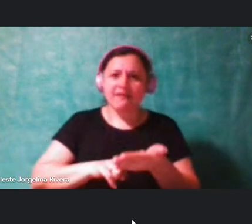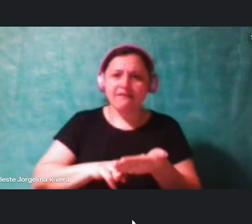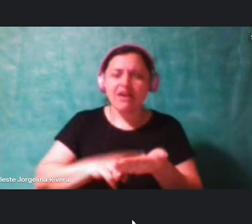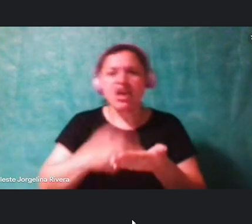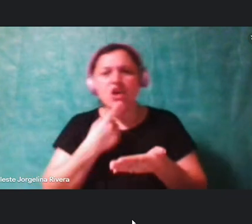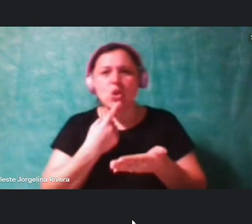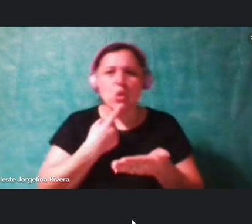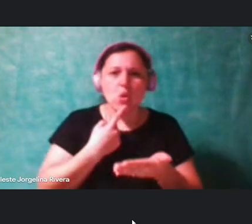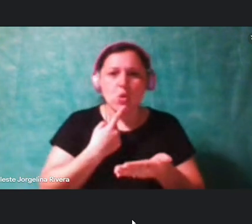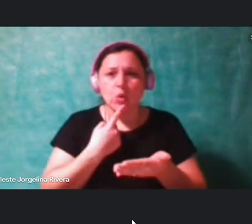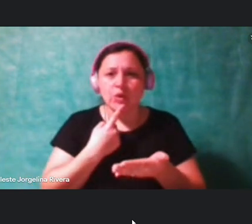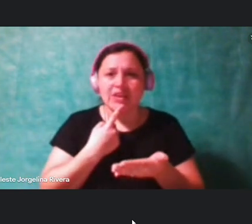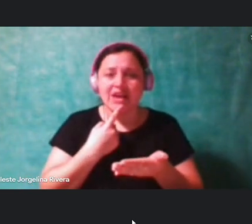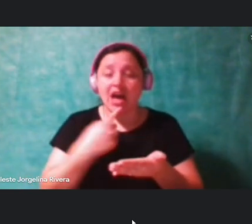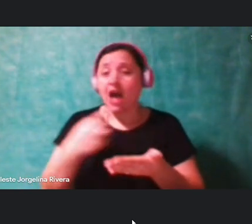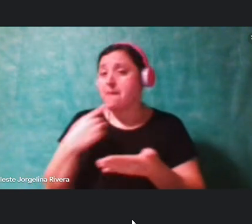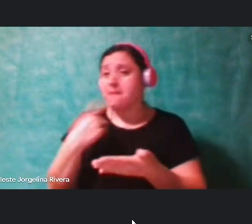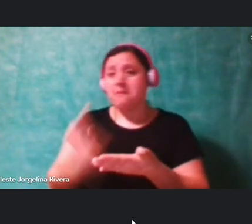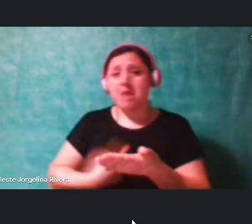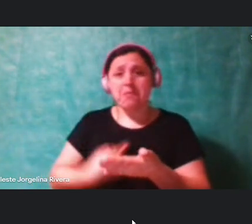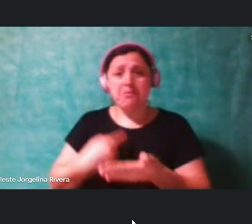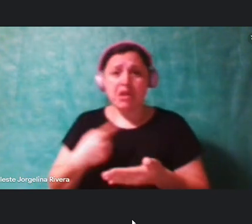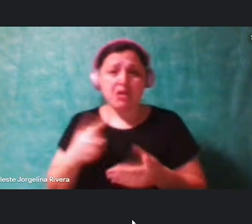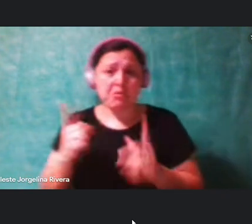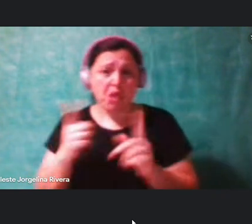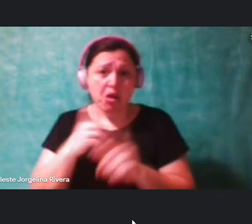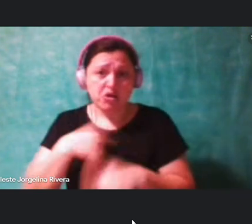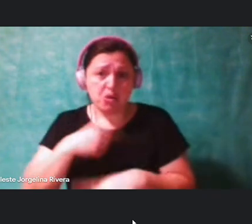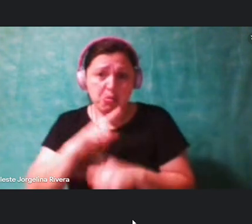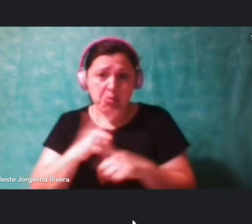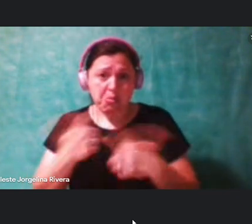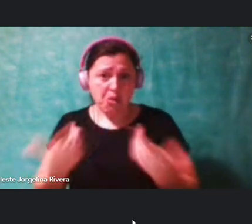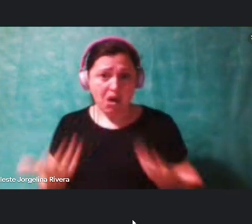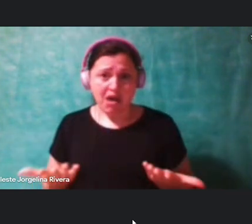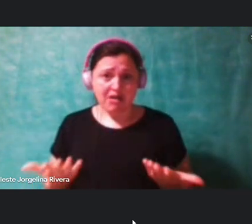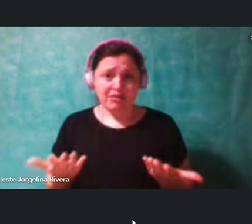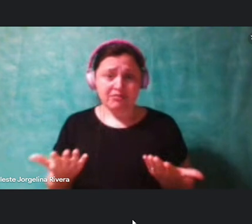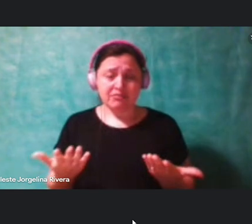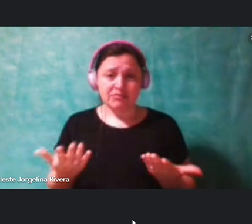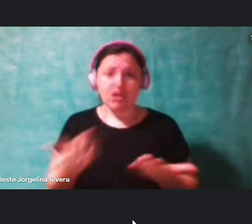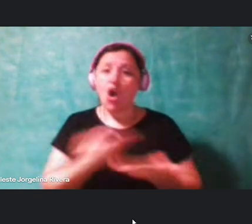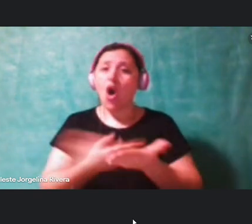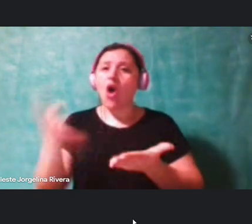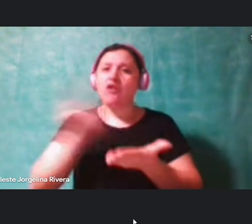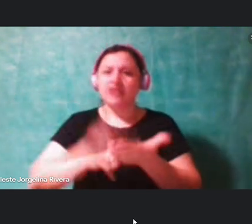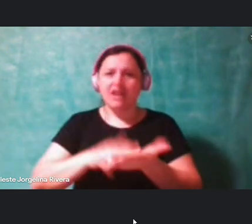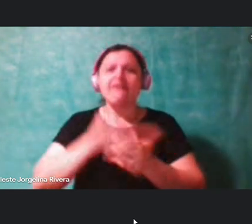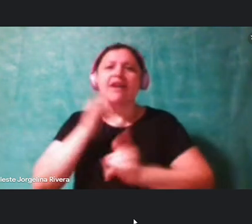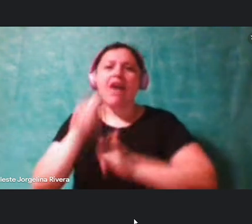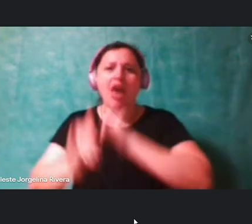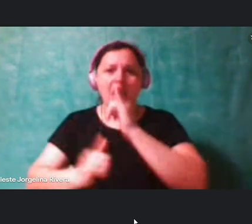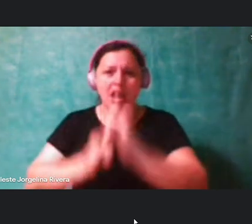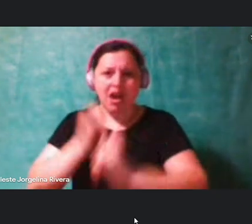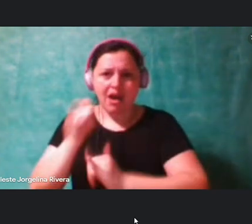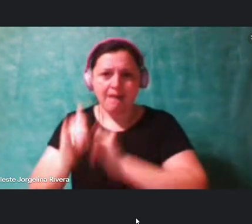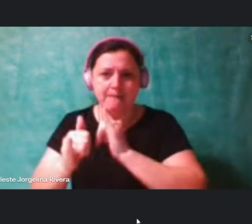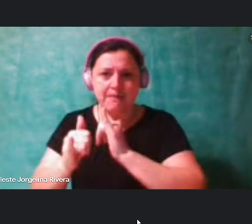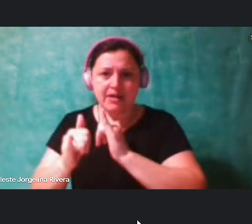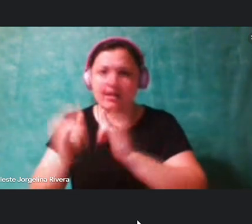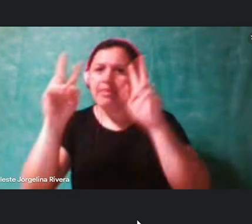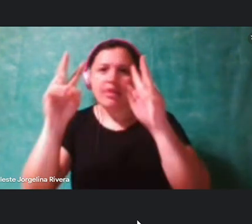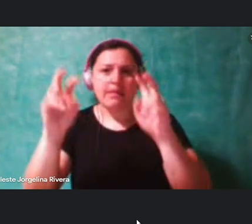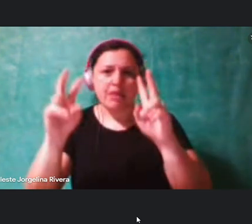tengan necesidad, no hay problema, lo volvemos a explicar todos los temas. Pero ya partimos